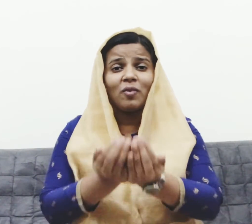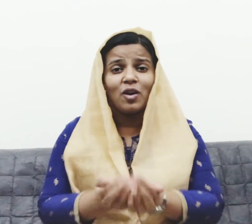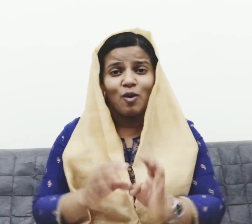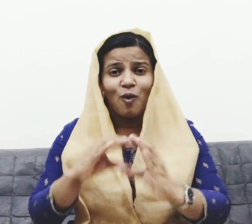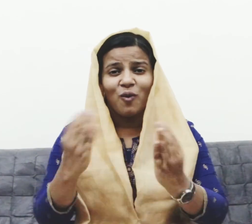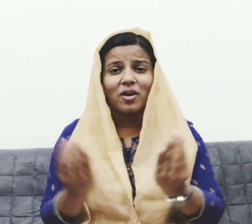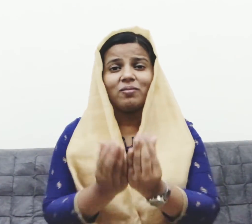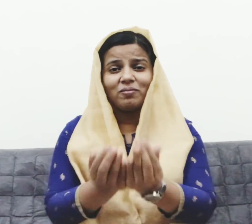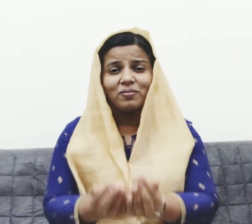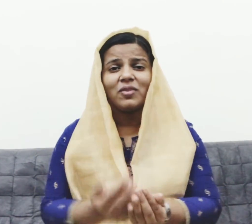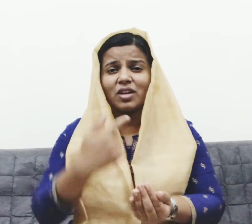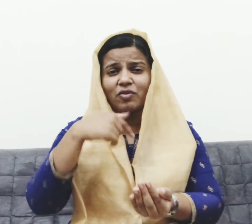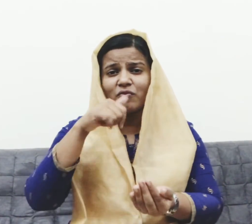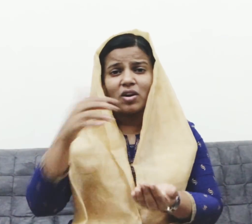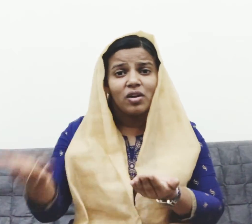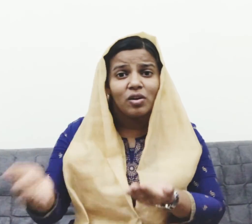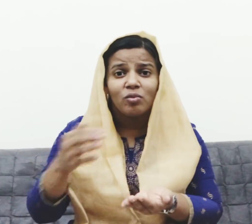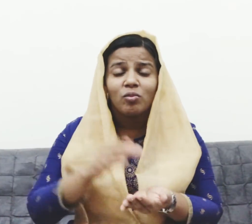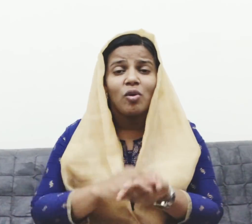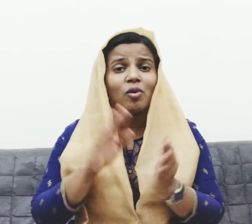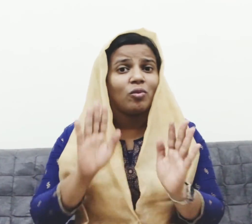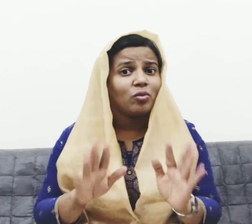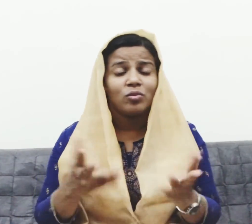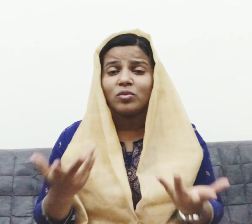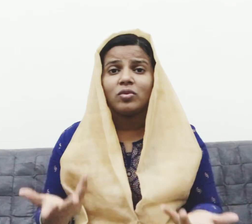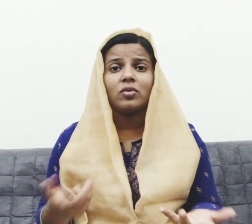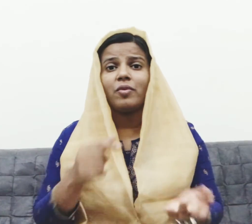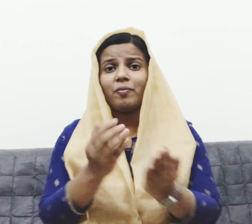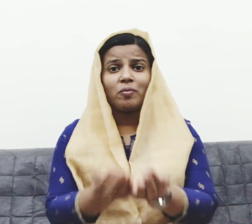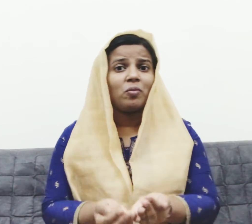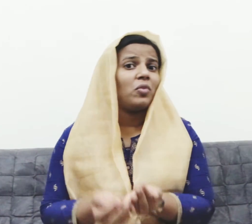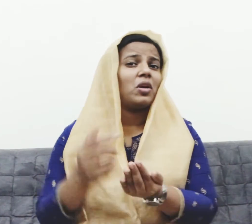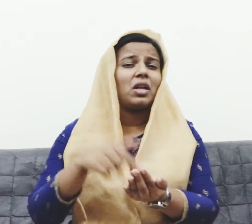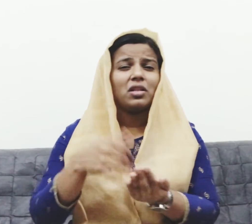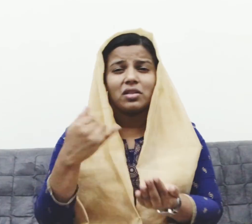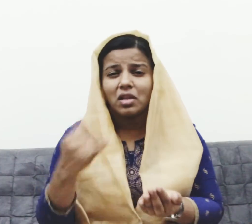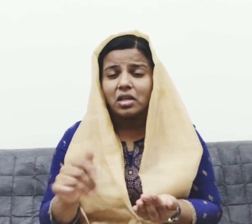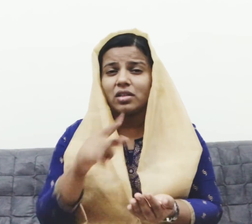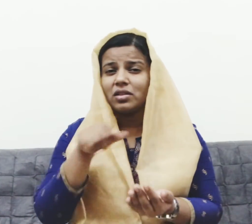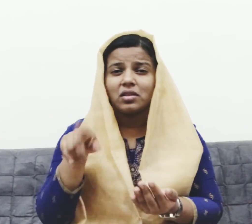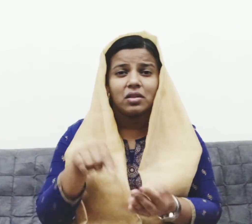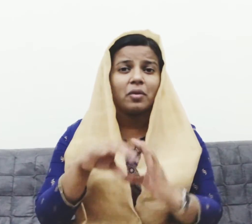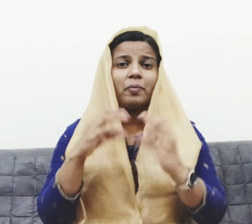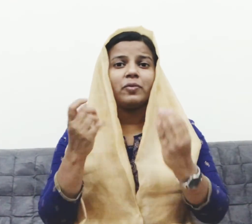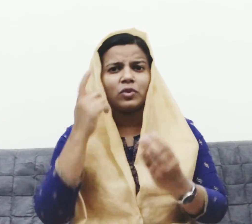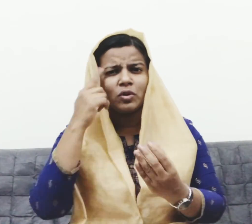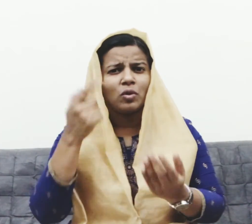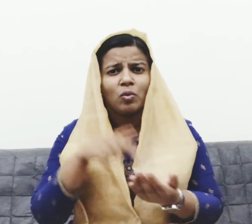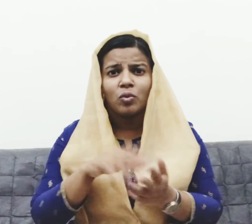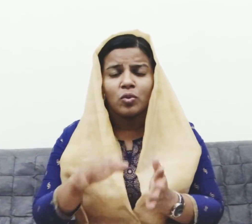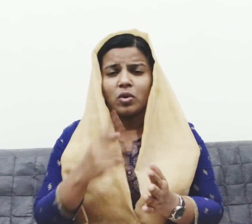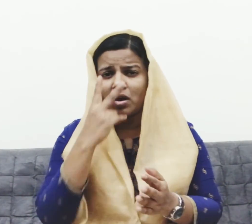കൂടെ യാത്ര ചെയ്തപ്പോൾ വെള്ളമയം എന്തെങ്കിലും അകത്ത് കയറിയിട്ടുണ്ടെങ്കിൽ, അവൻ ബോട്ടിൽ കയറാൻ പാടില്ലാത്ത എന്തെങ്കിലും കയറിയിട്ടുണ്ടെങ്കിൽ കാണിച്ചു തരണമെന്ന്